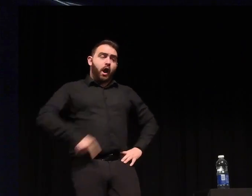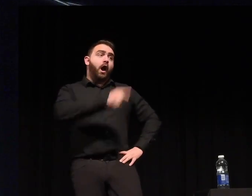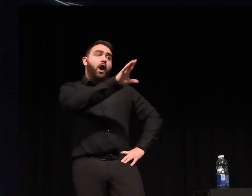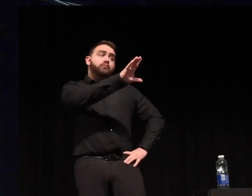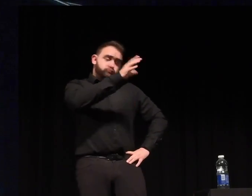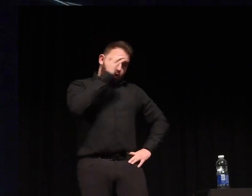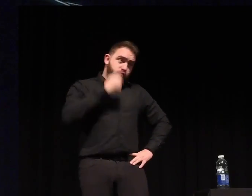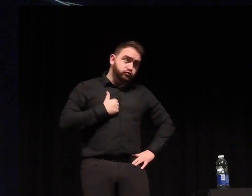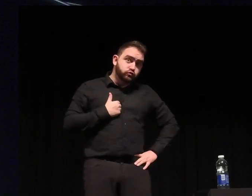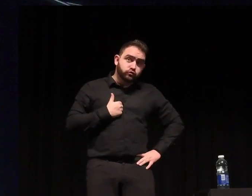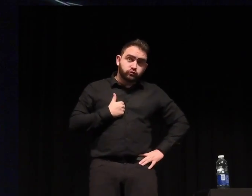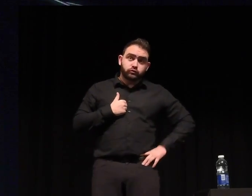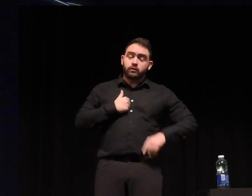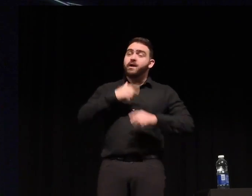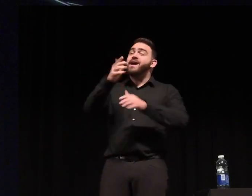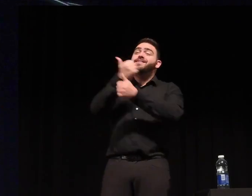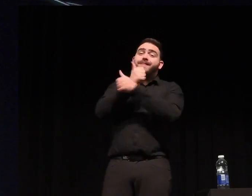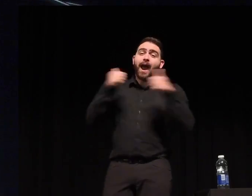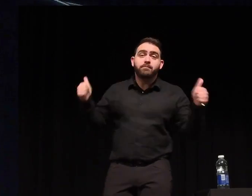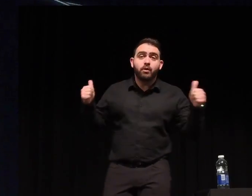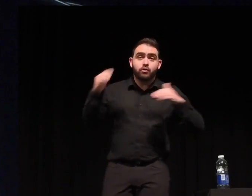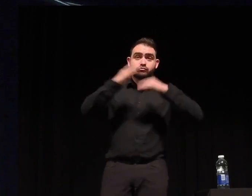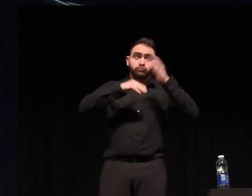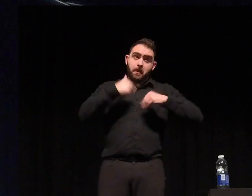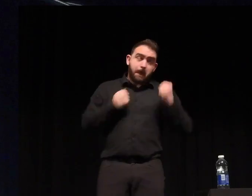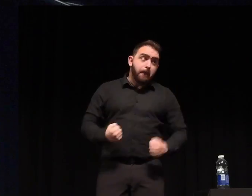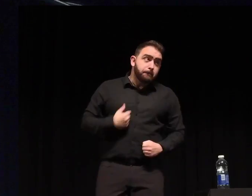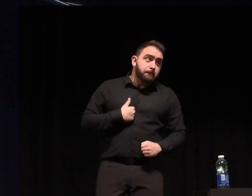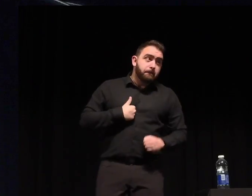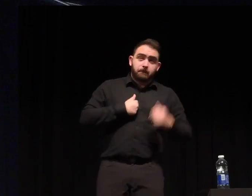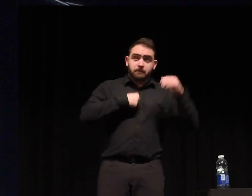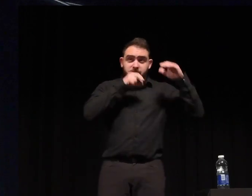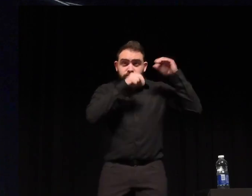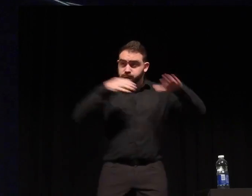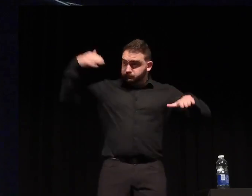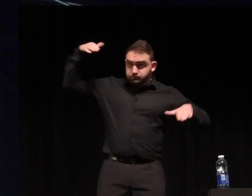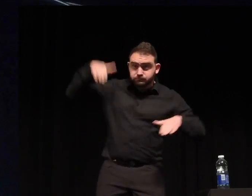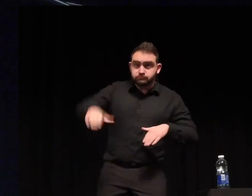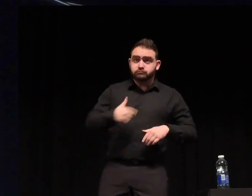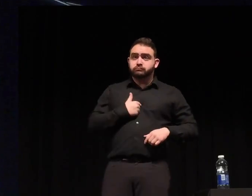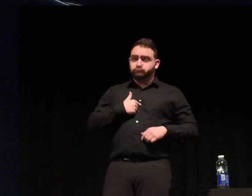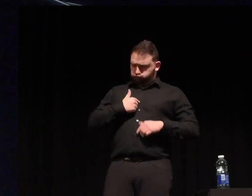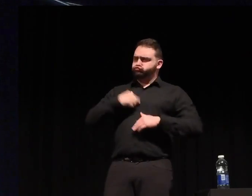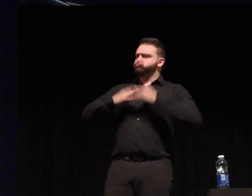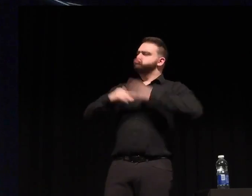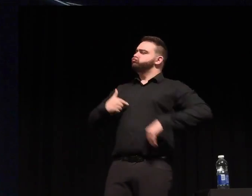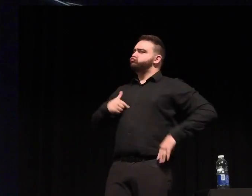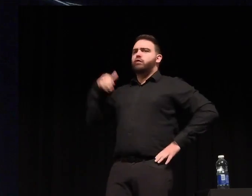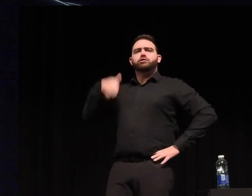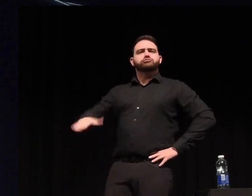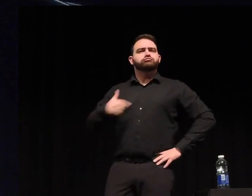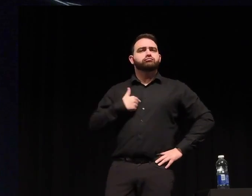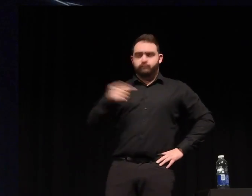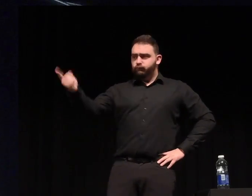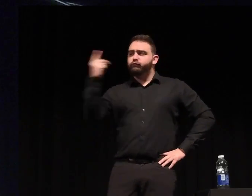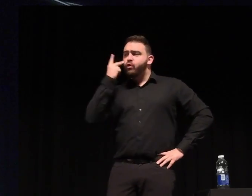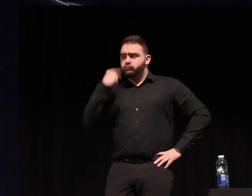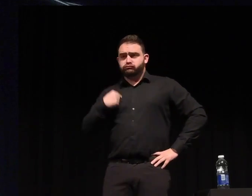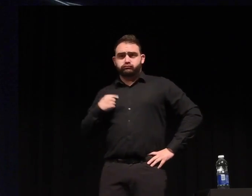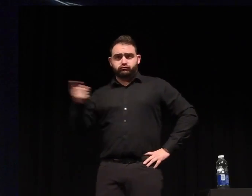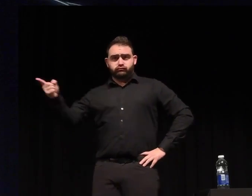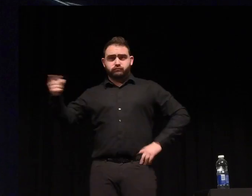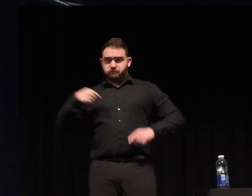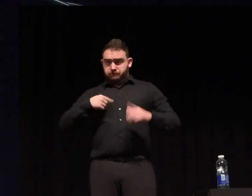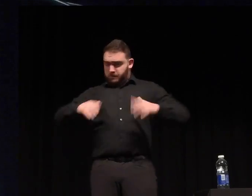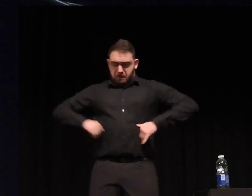construire n'importe quoi, n'importe où. Tu veux construire une glissade? Nous allons construire une glissade. Tu vas voir, elle va être tellement rapide, là. Elle va